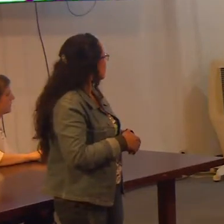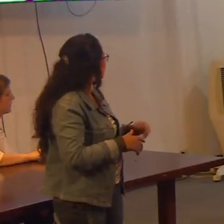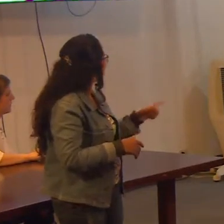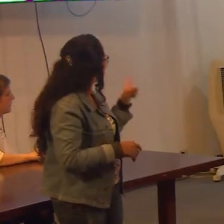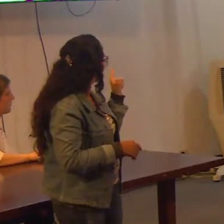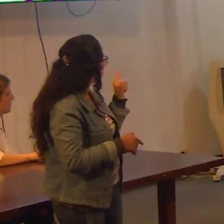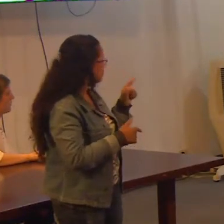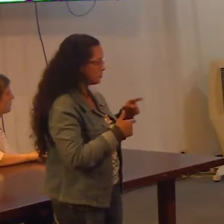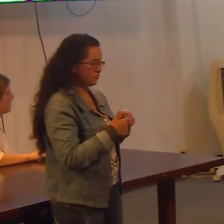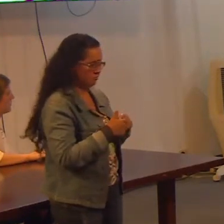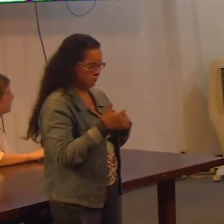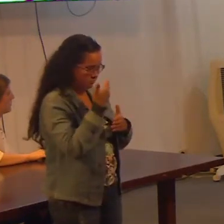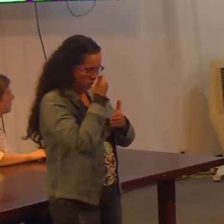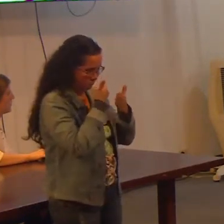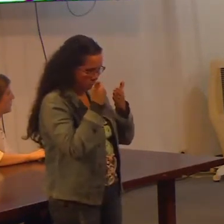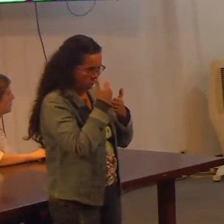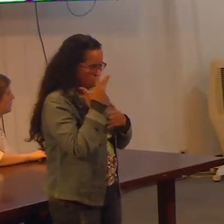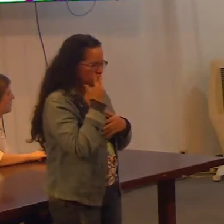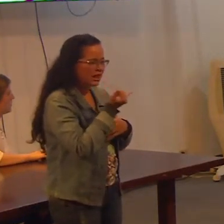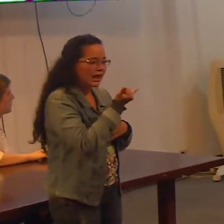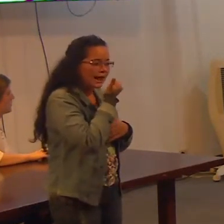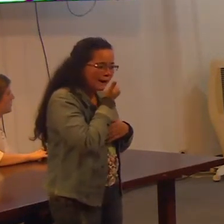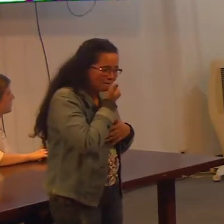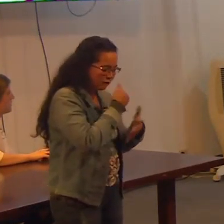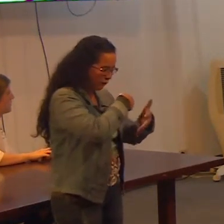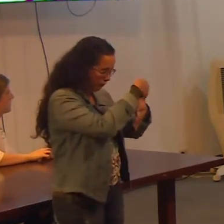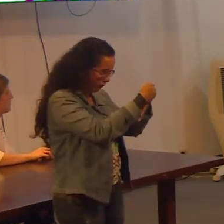de la reflexión de fondo, por qué pasó lo que pasó.